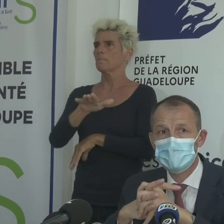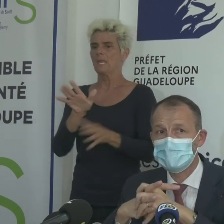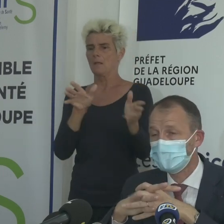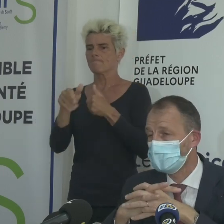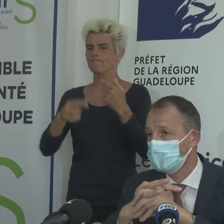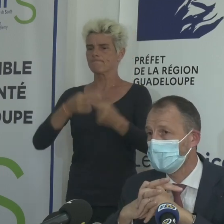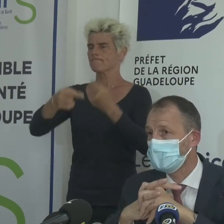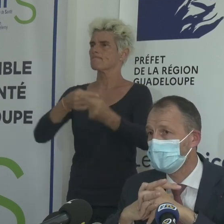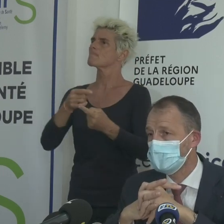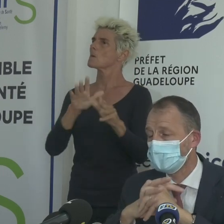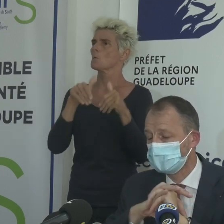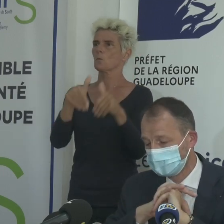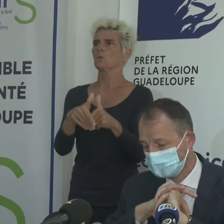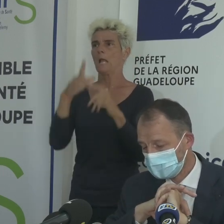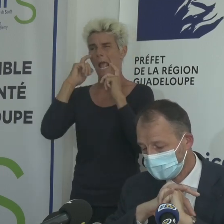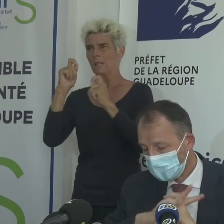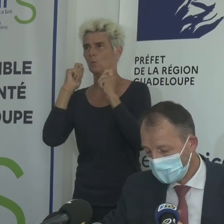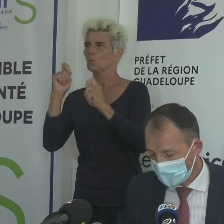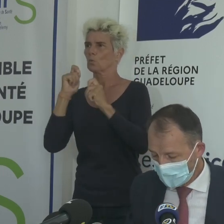dans les vagues précédentes, il faut vraiment être très vigilant.